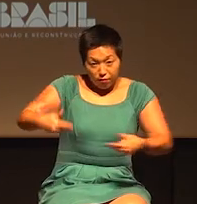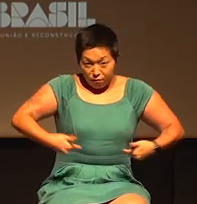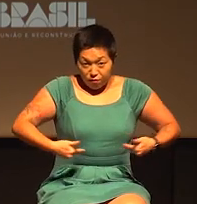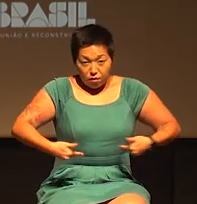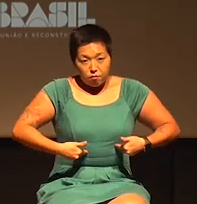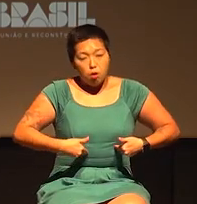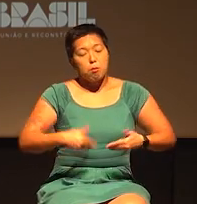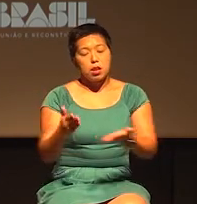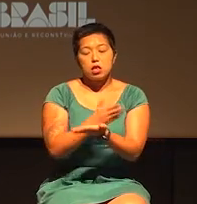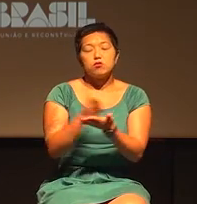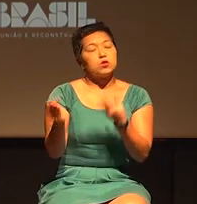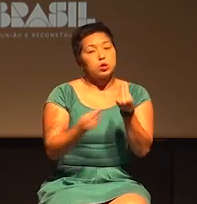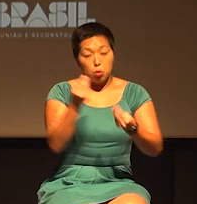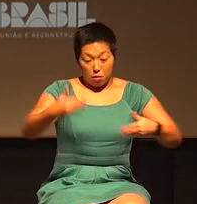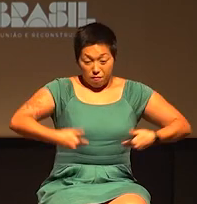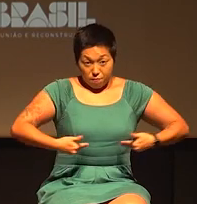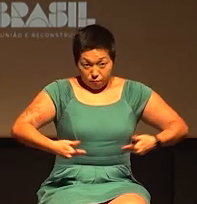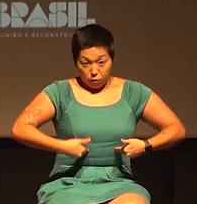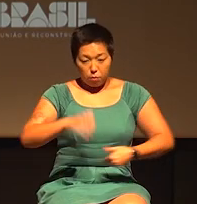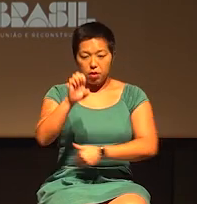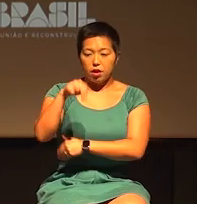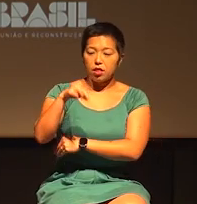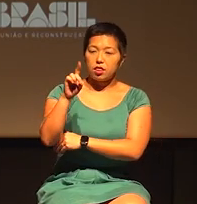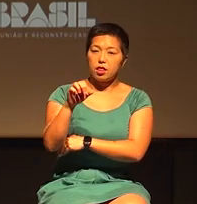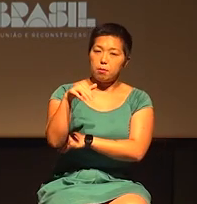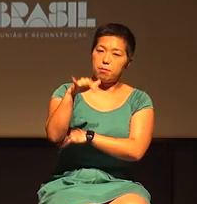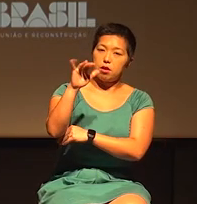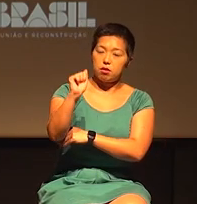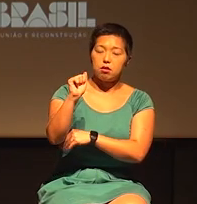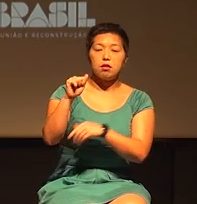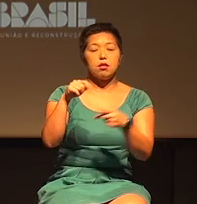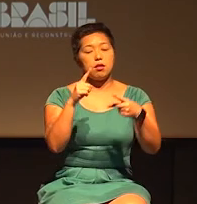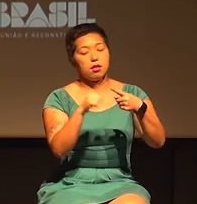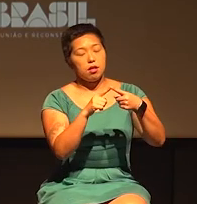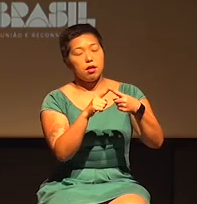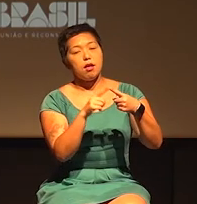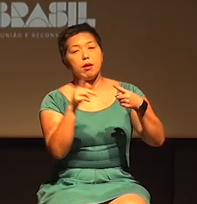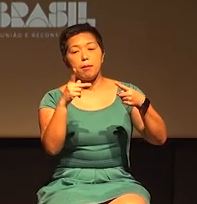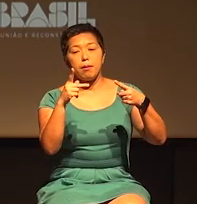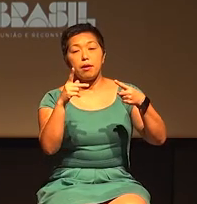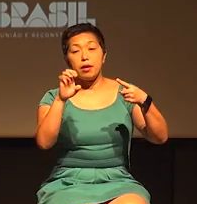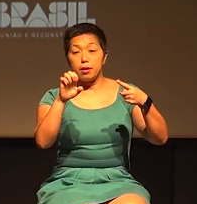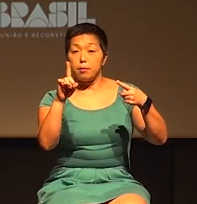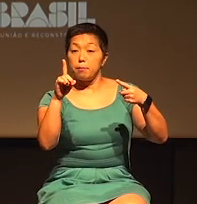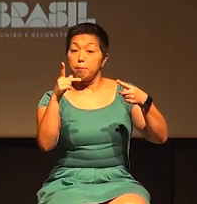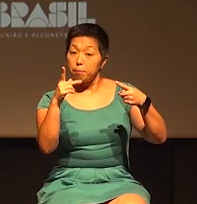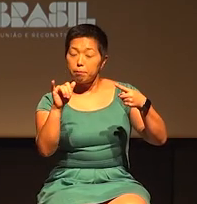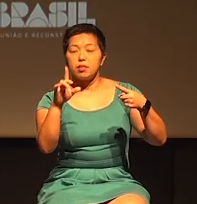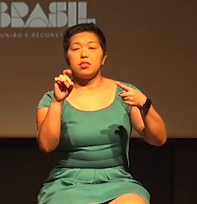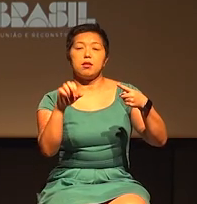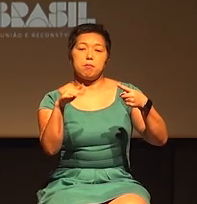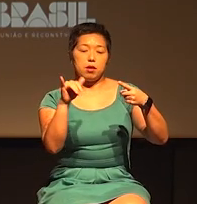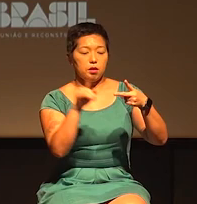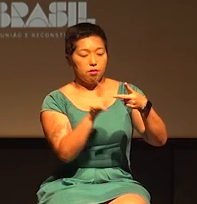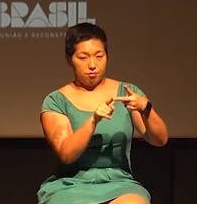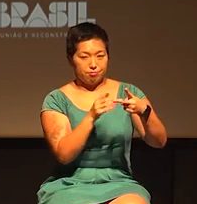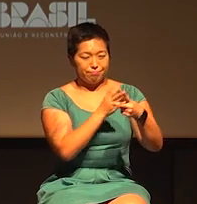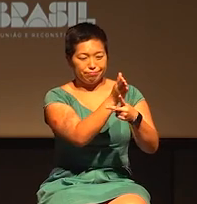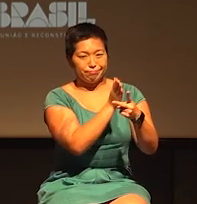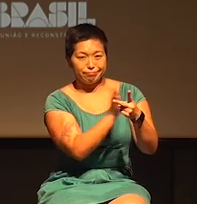assim a endêmica e epidêmica né a epidêmica é aquela